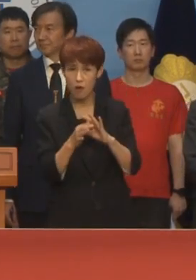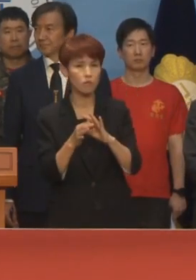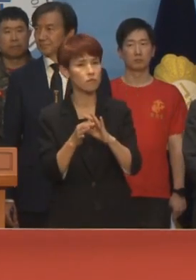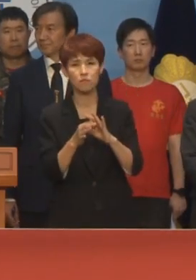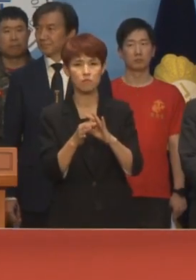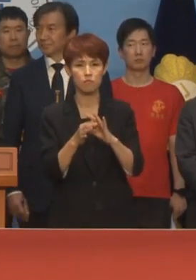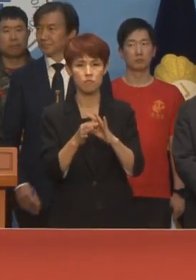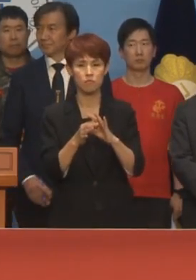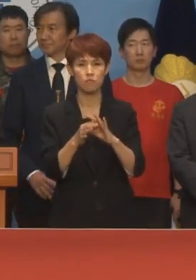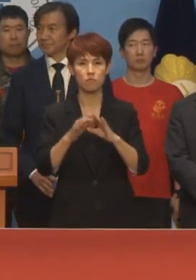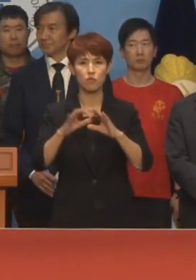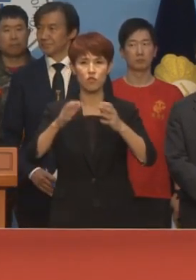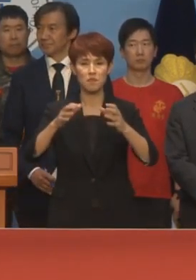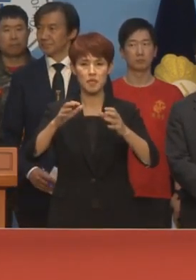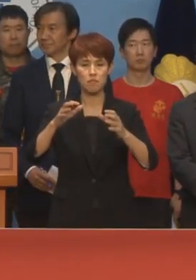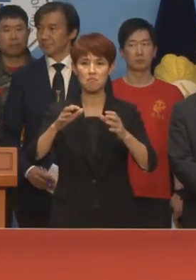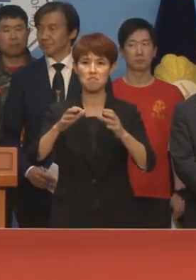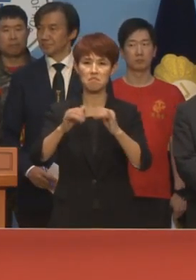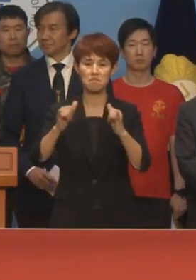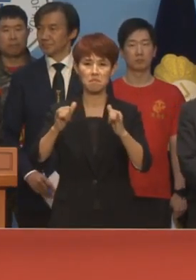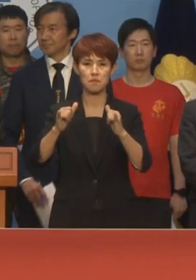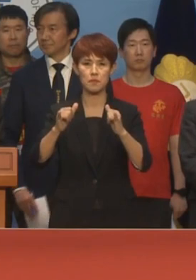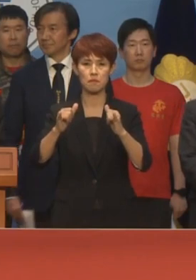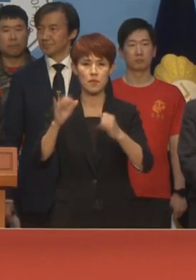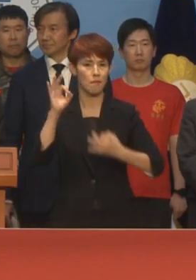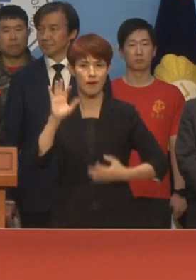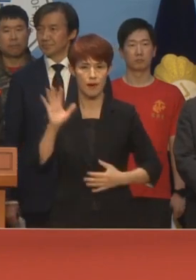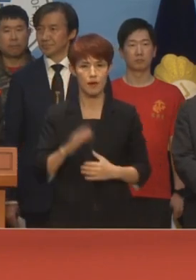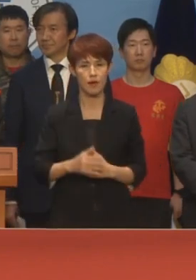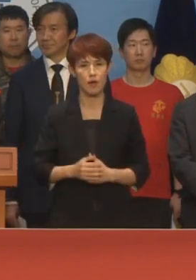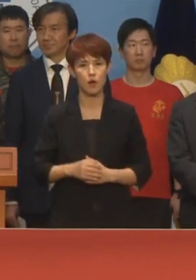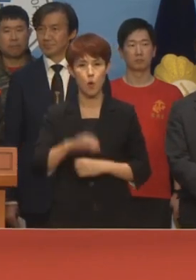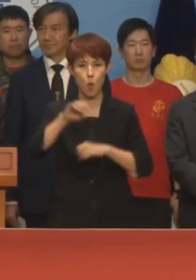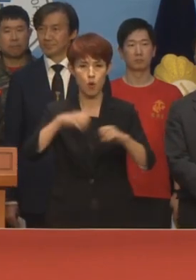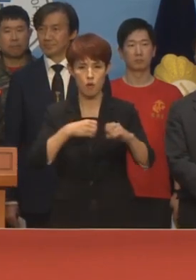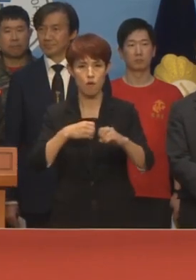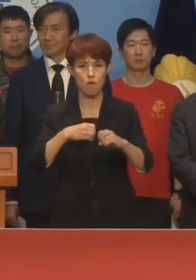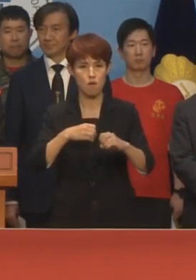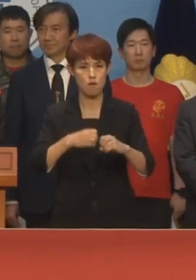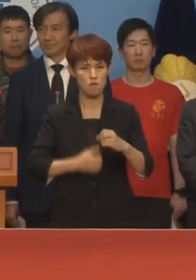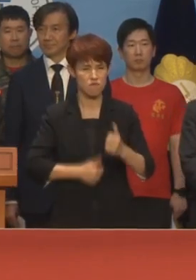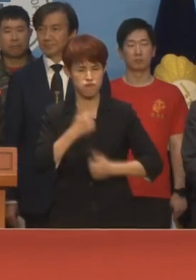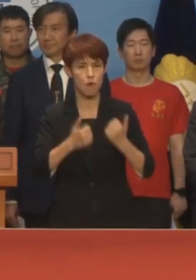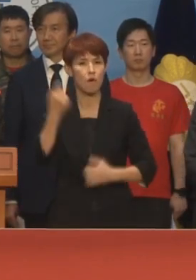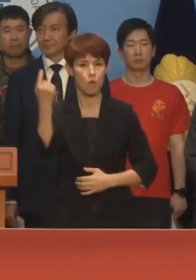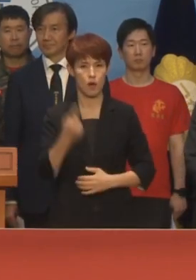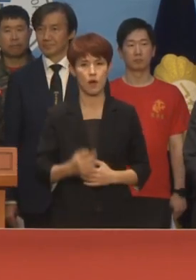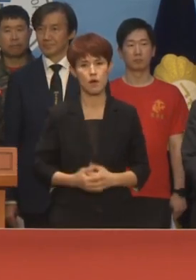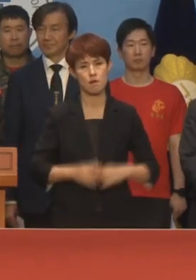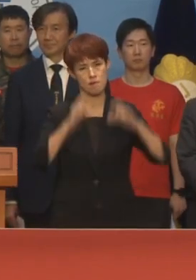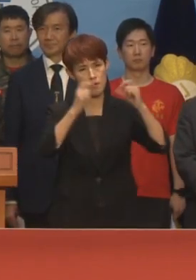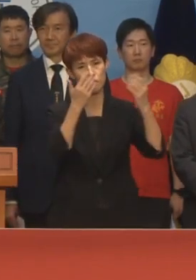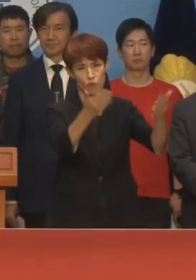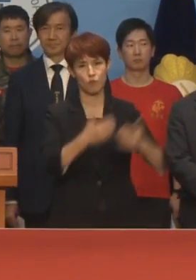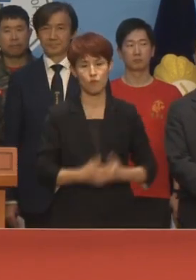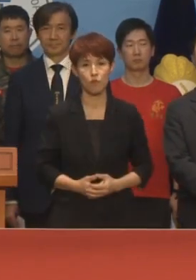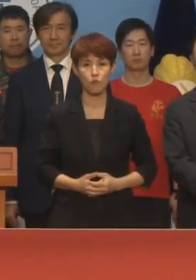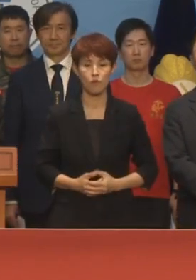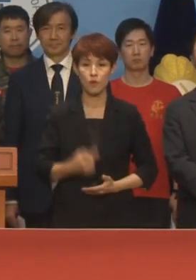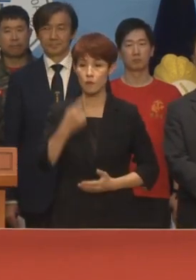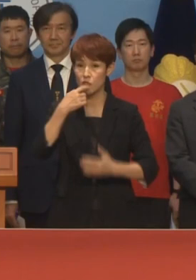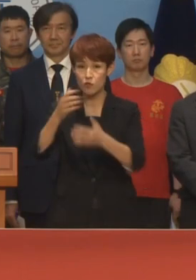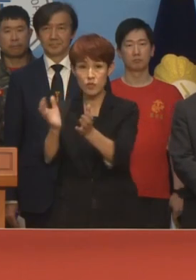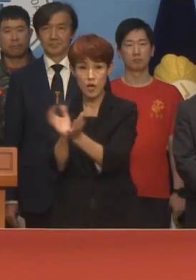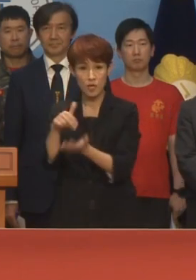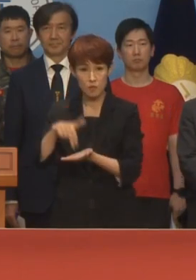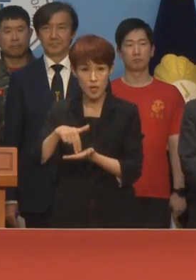오히려 국민적 역풍을 보다 더 강하게 맞을 것이다라는 점을 분명히 경고하고요. 저희 더불어민주당은